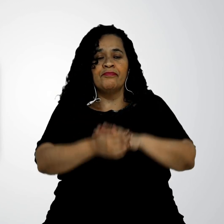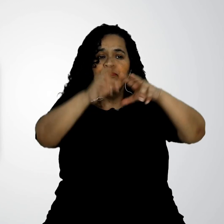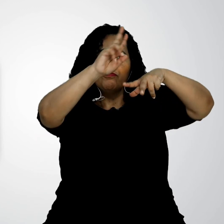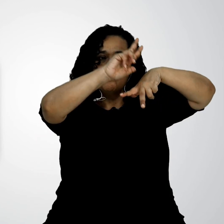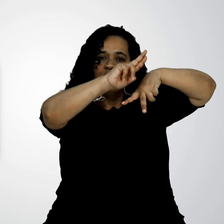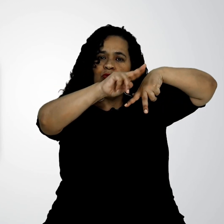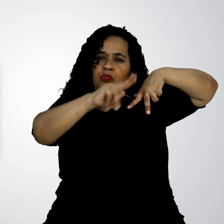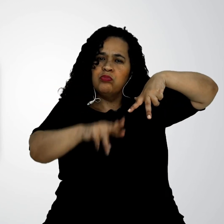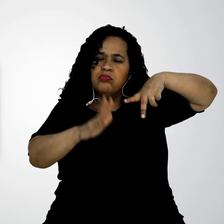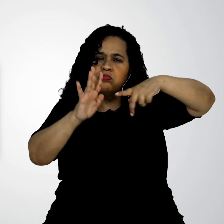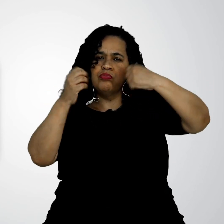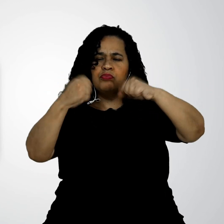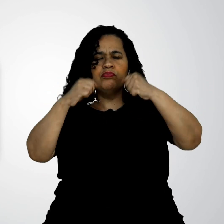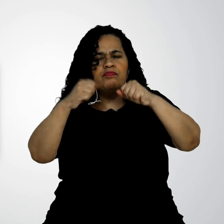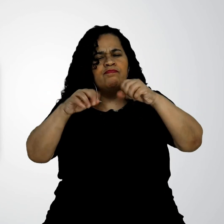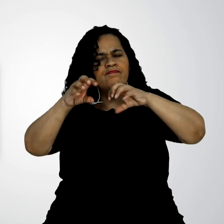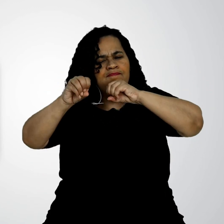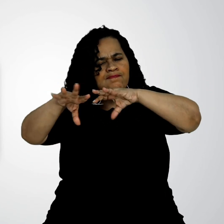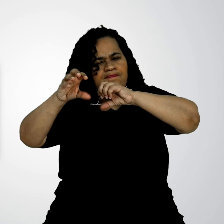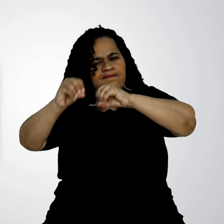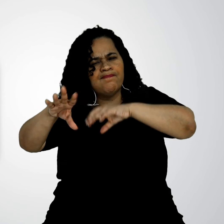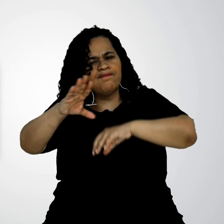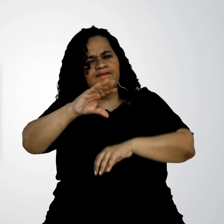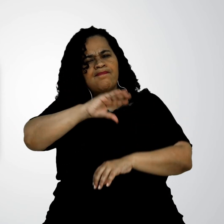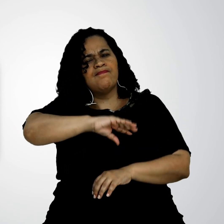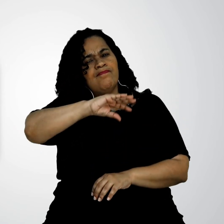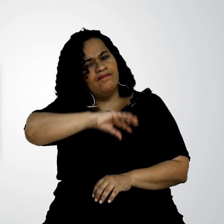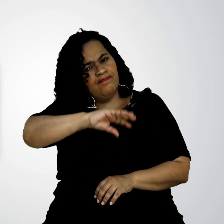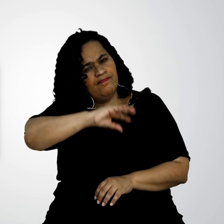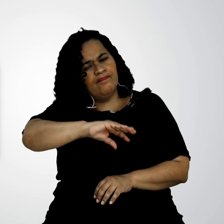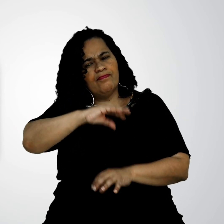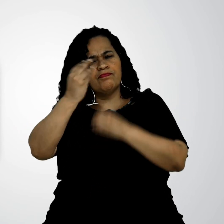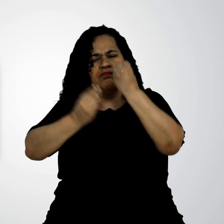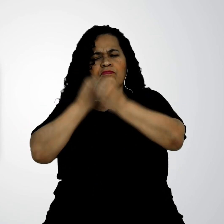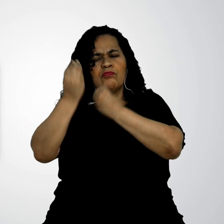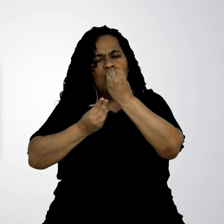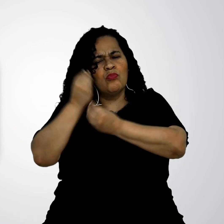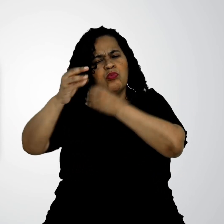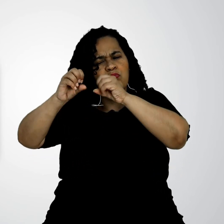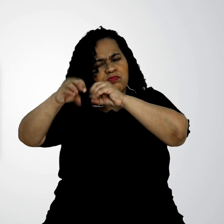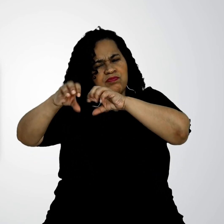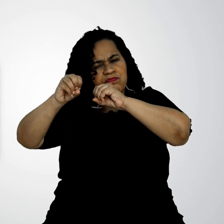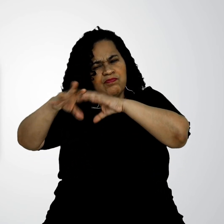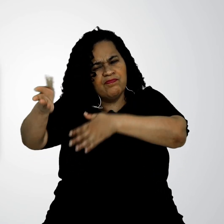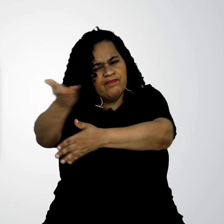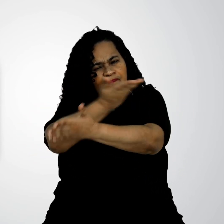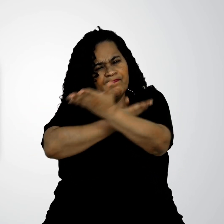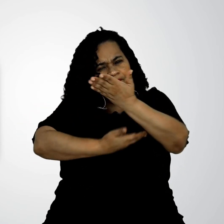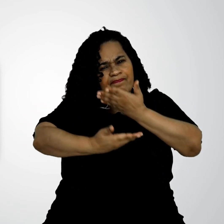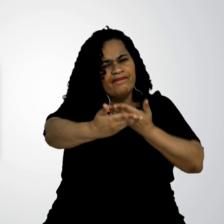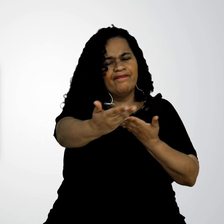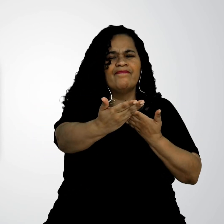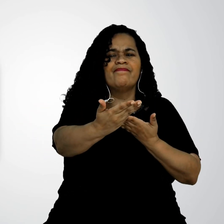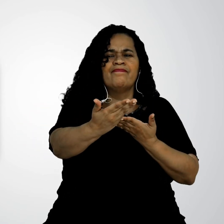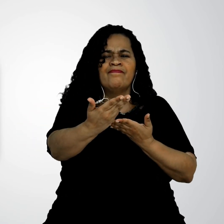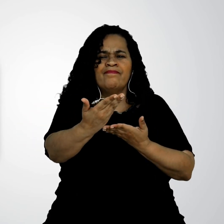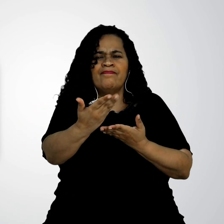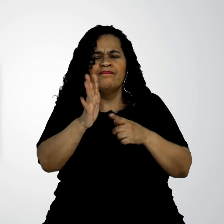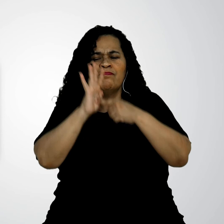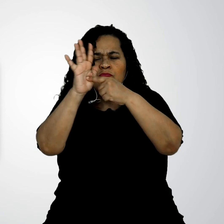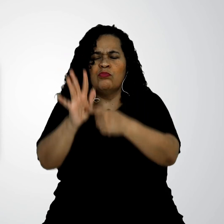com compaixão? Fale sobre a importância de corrigirmos uns aos outros, cheios de